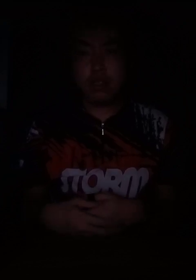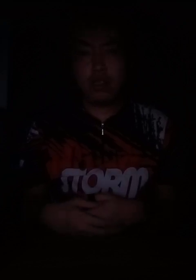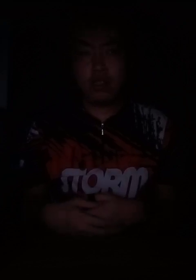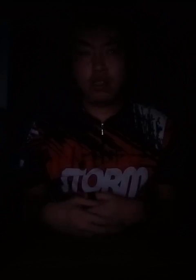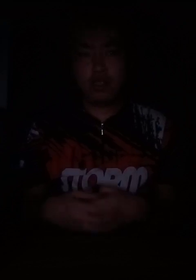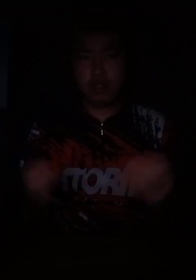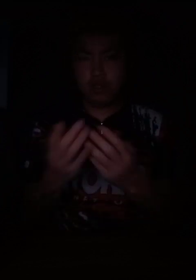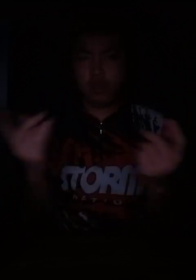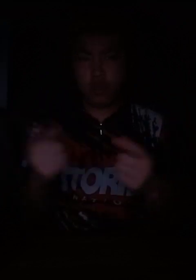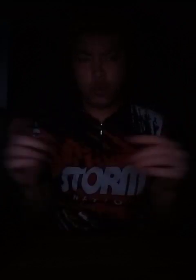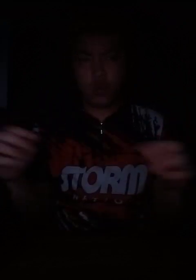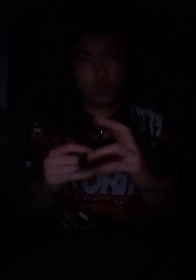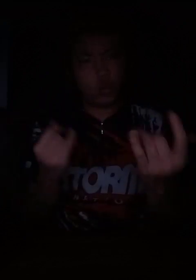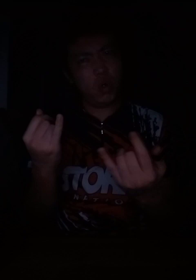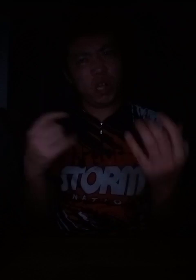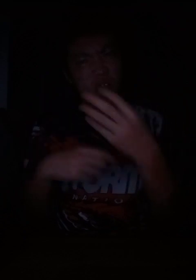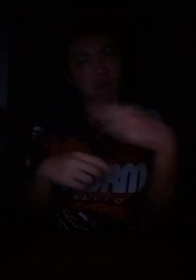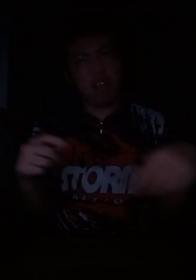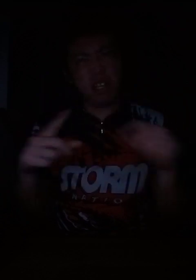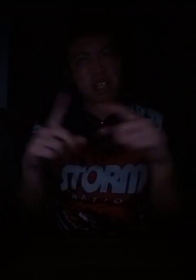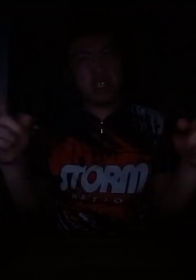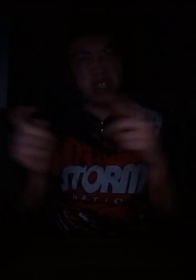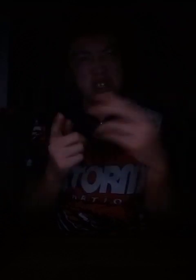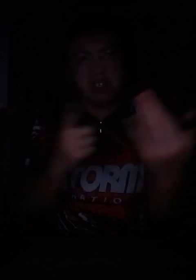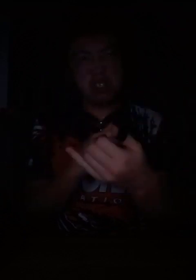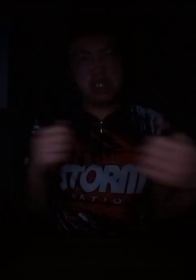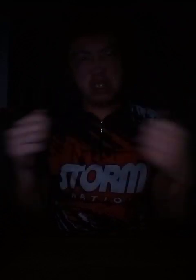그런가 하면 서울에선 60대 남성이 기사와 승객들에게 욕설을